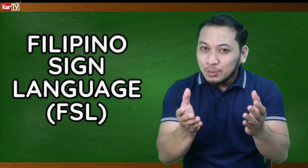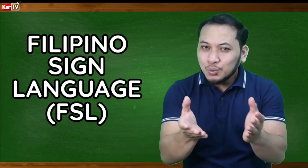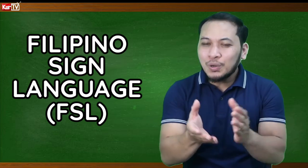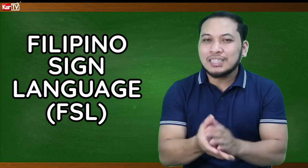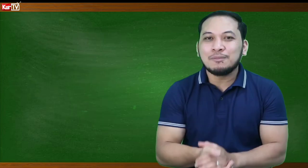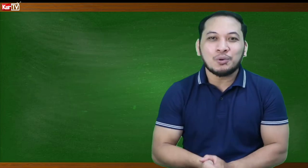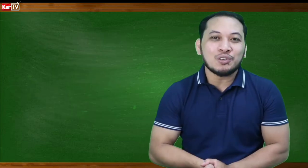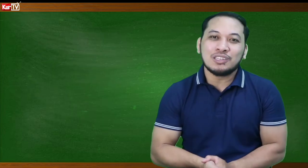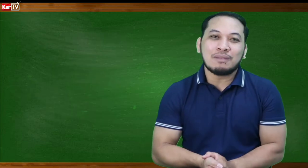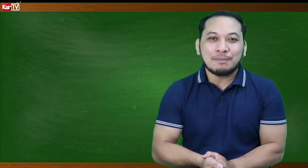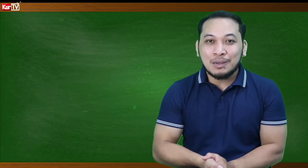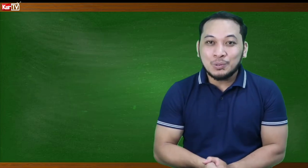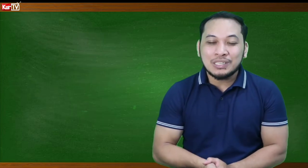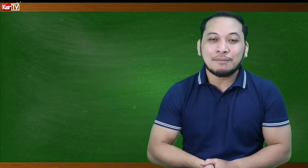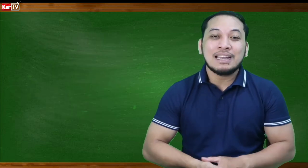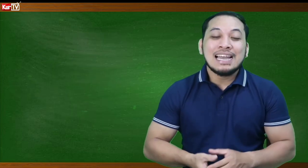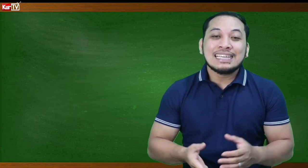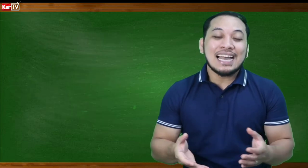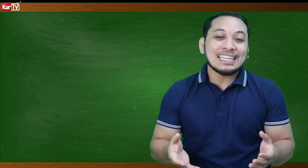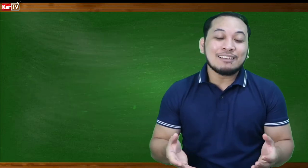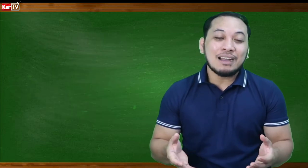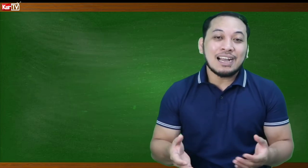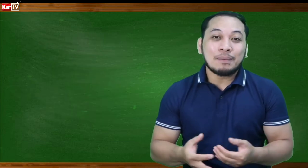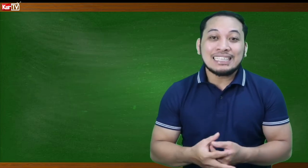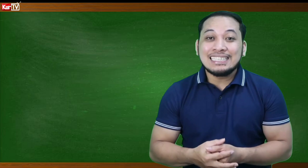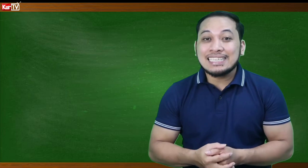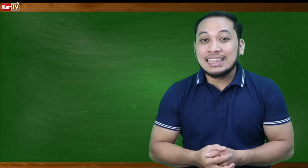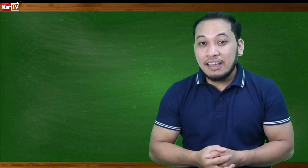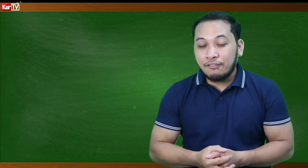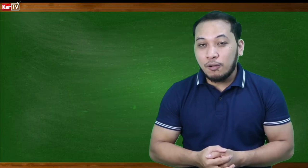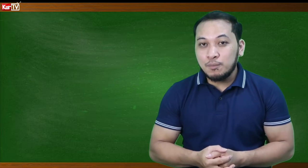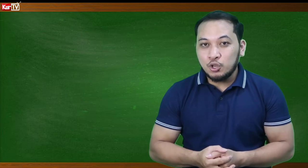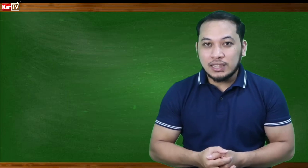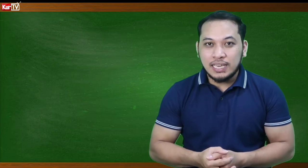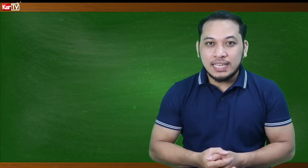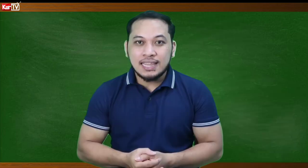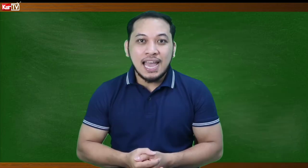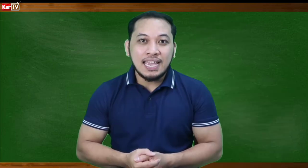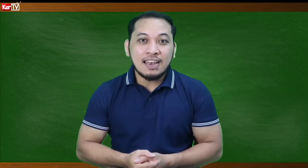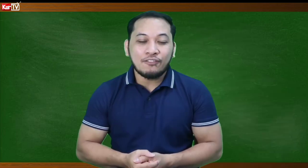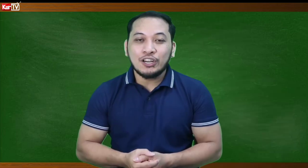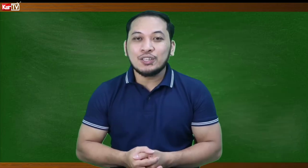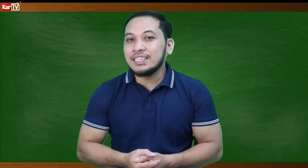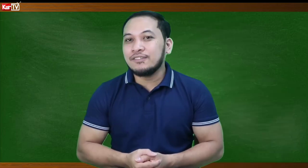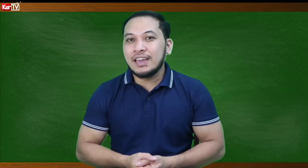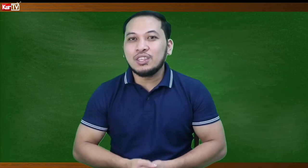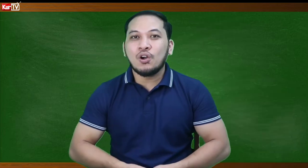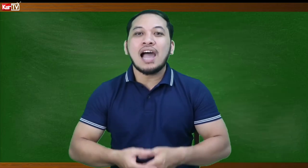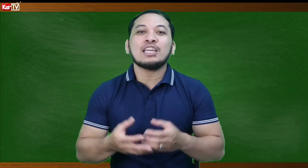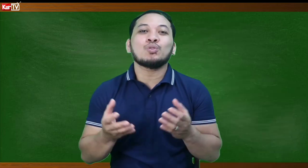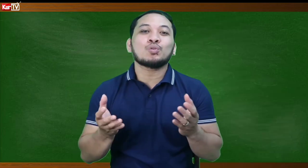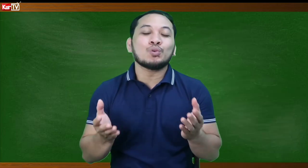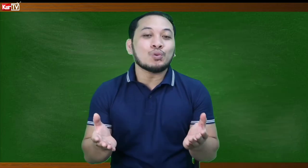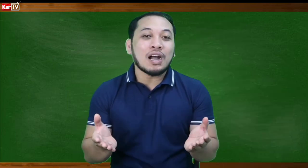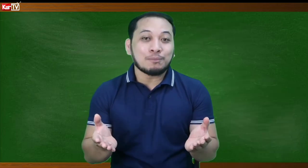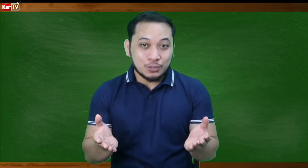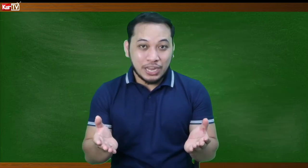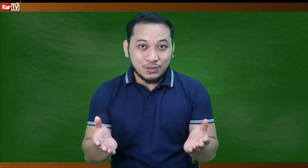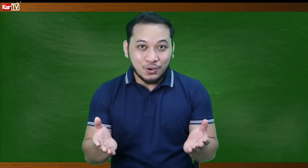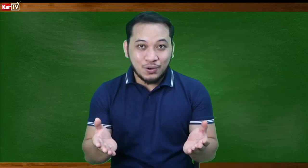matutunga din po kayo at makipag-usap sa ating mga kapatid sa deaf community. Dahil for today's video, ang ituturo ko nga po sa inyo